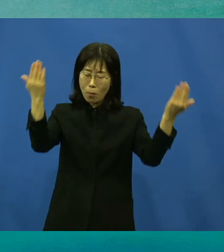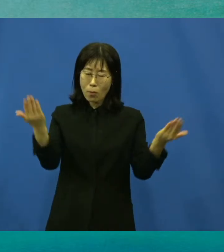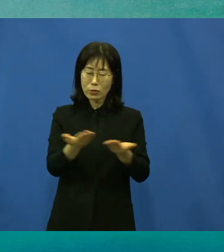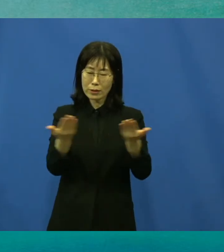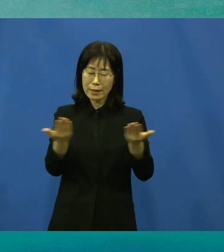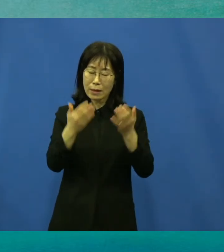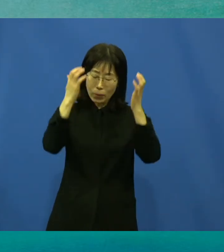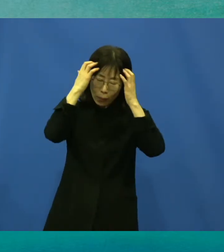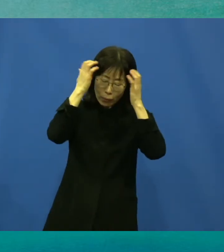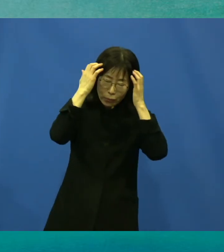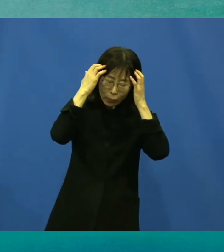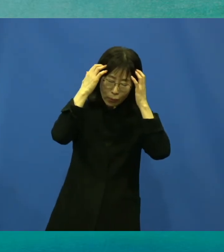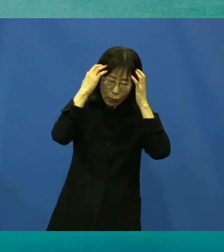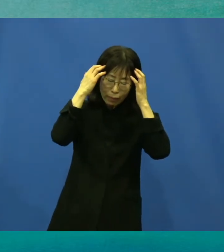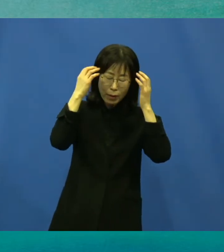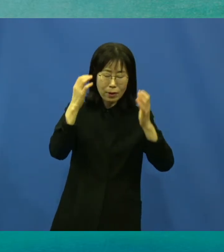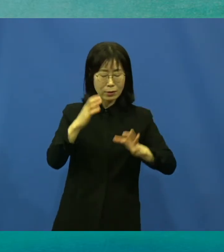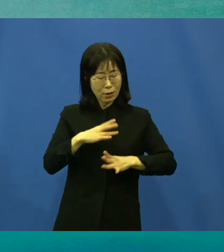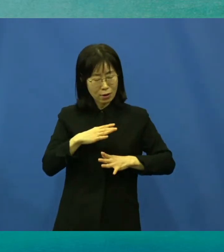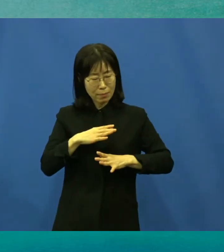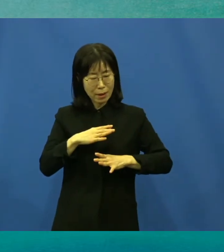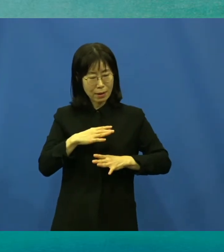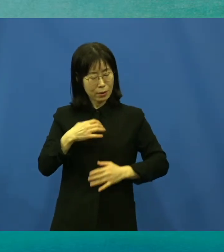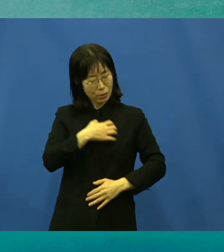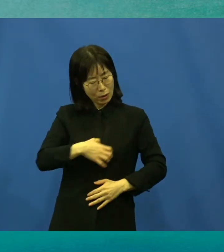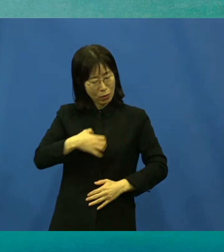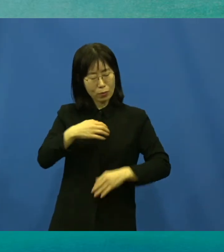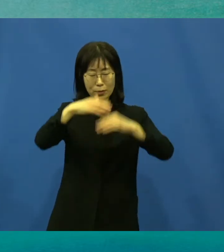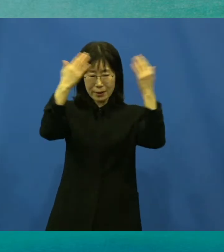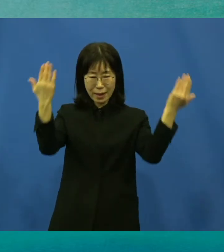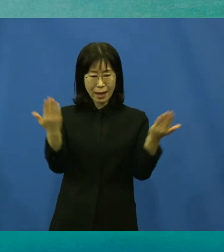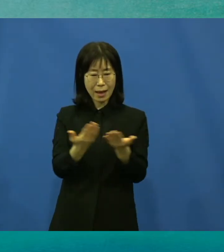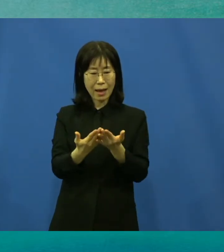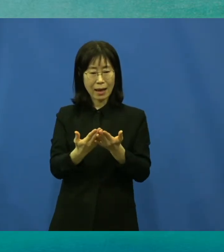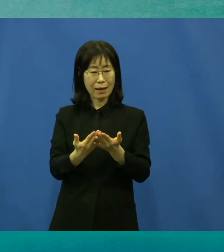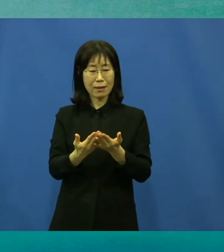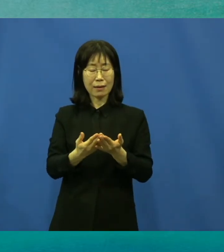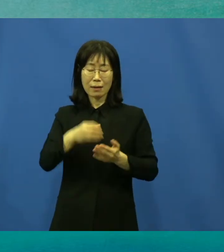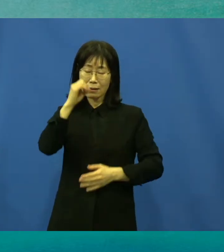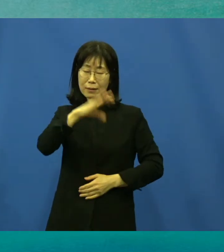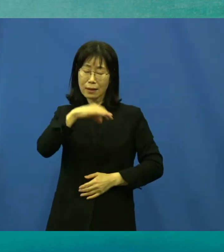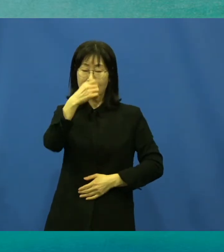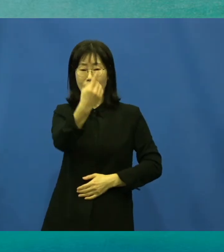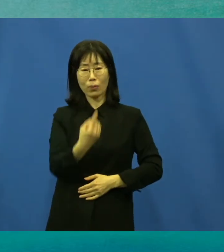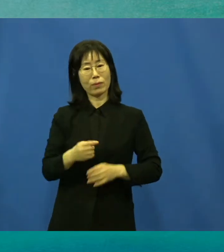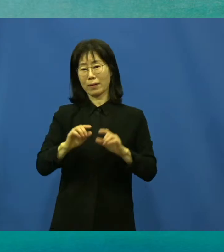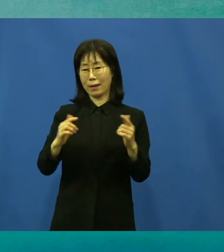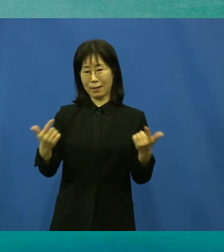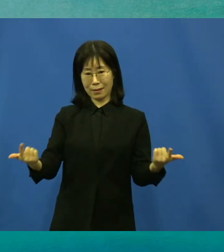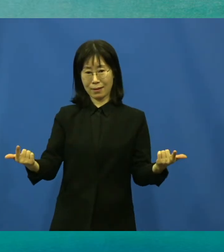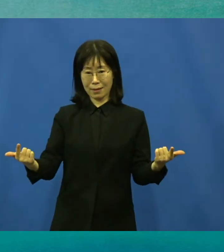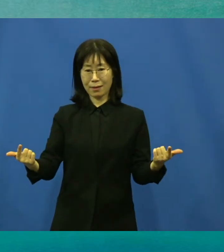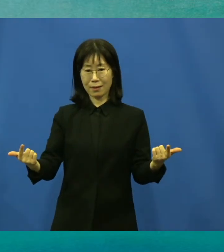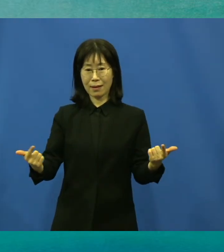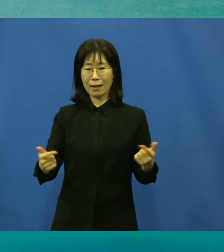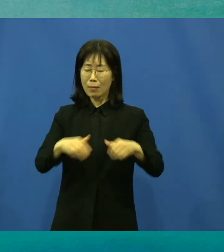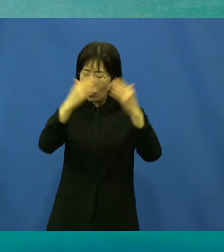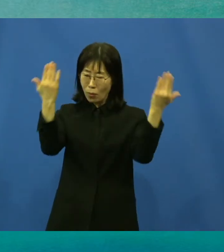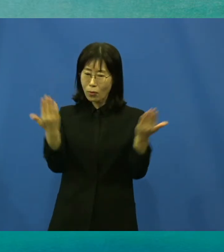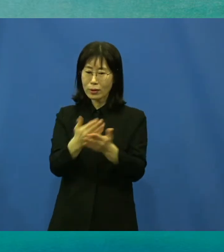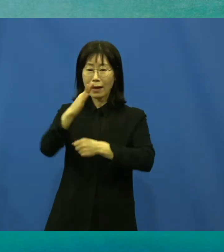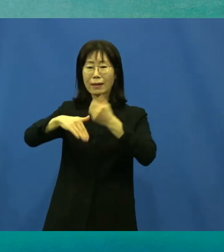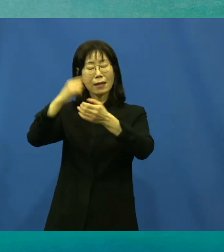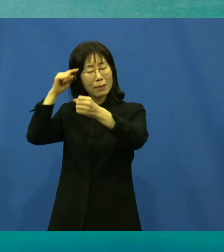왜? 물으셔야 됩니다. 그건 어려운 일이에요. 고통스러울 수 있어요. 그리고 내 치부가 드러나는 것이고